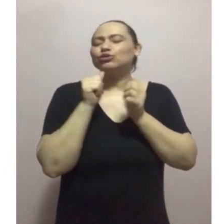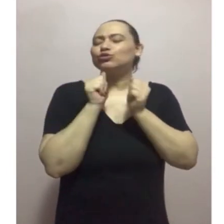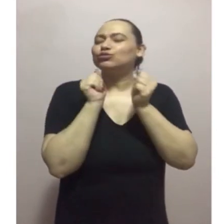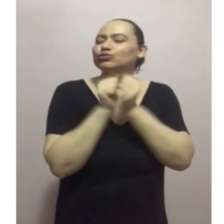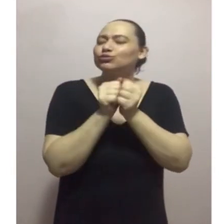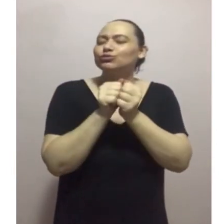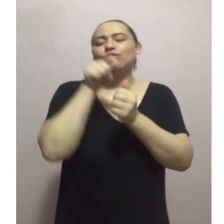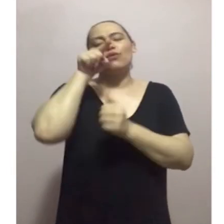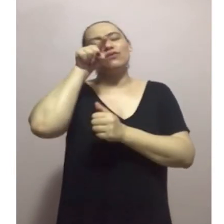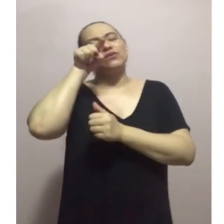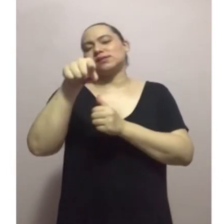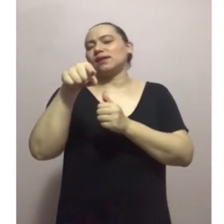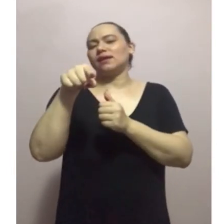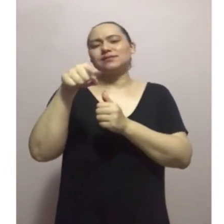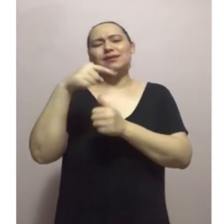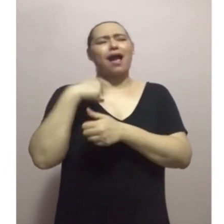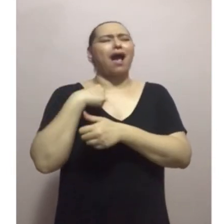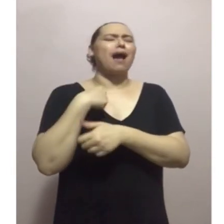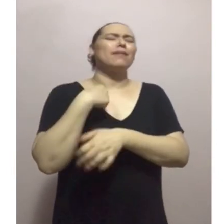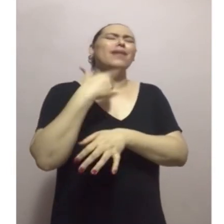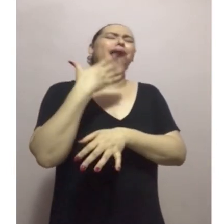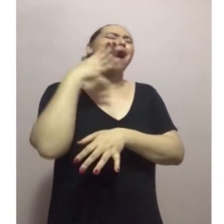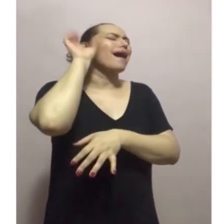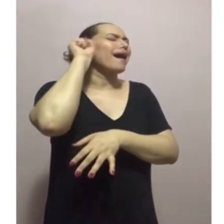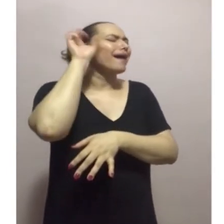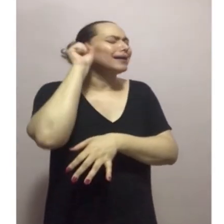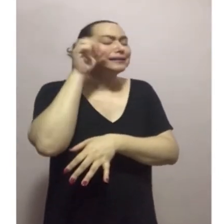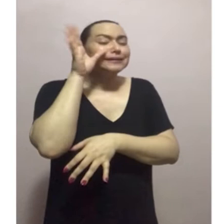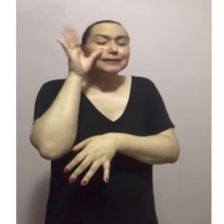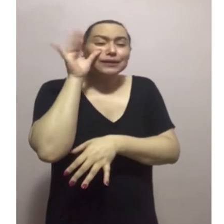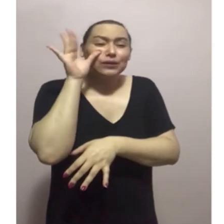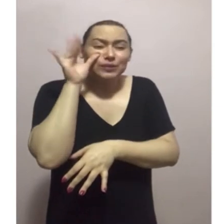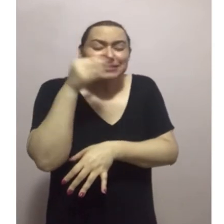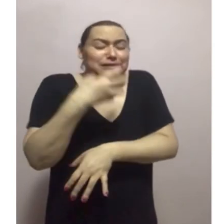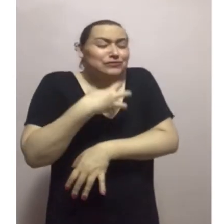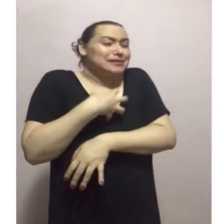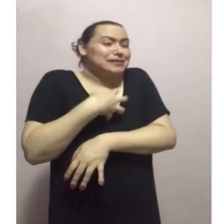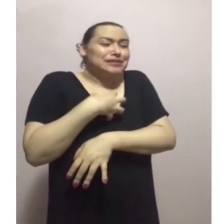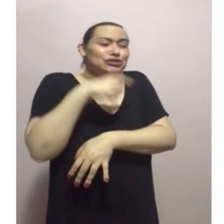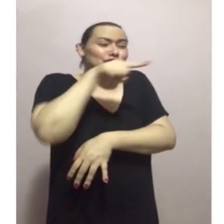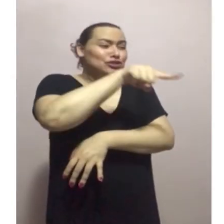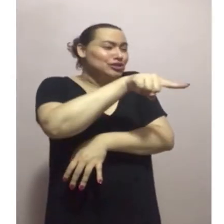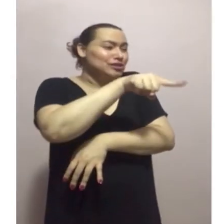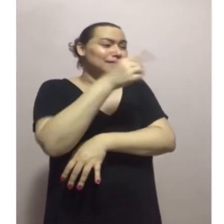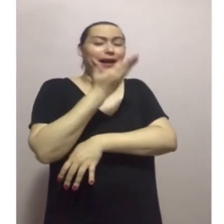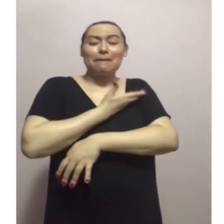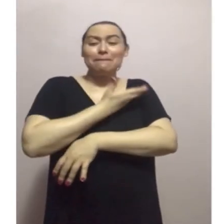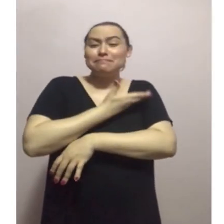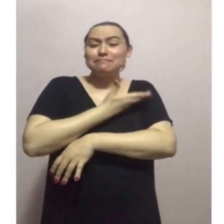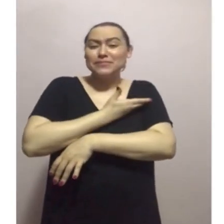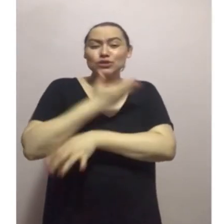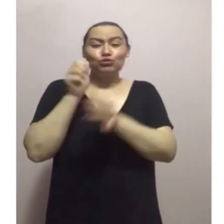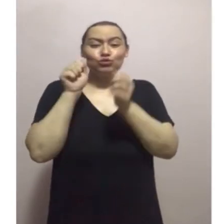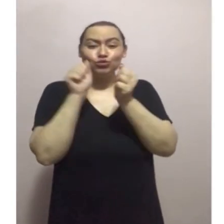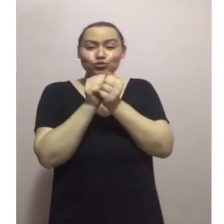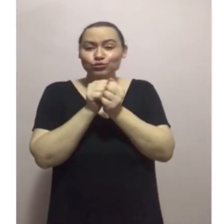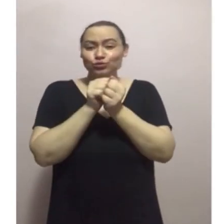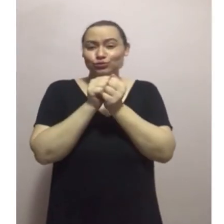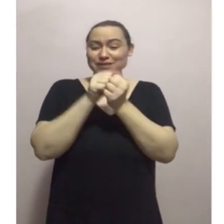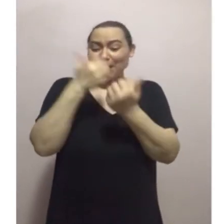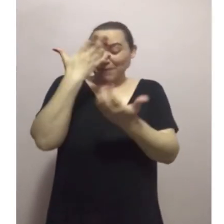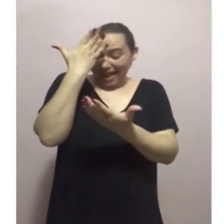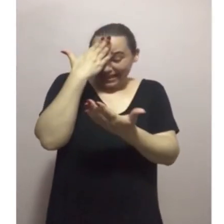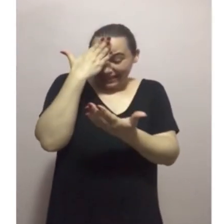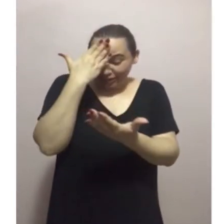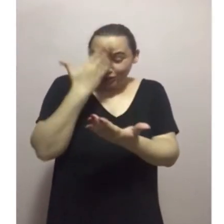mais mansa e calma. Eu falei, é tudo que eu preciso escutar, esse acolhimento. E navegamos nessa mentoria. De